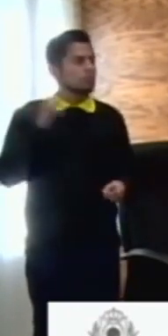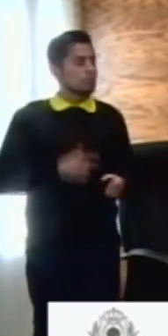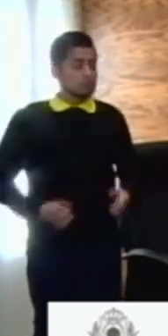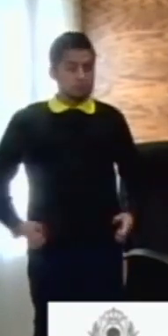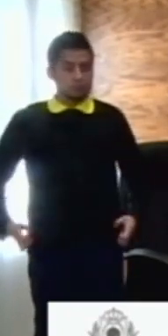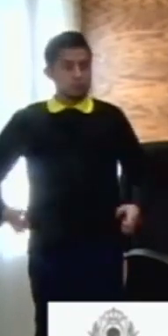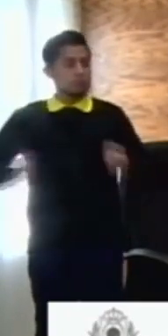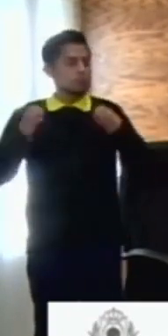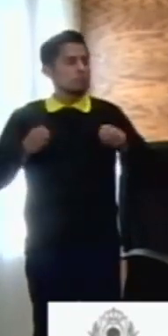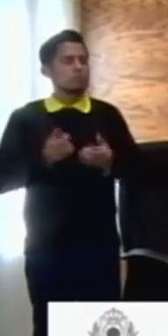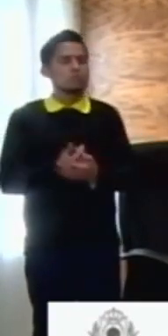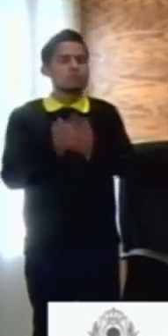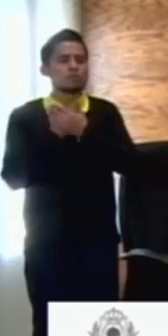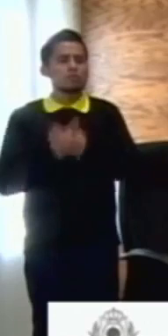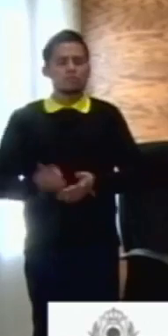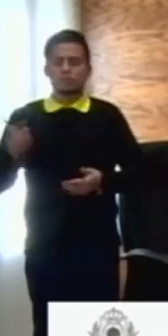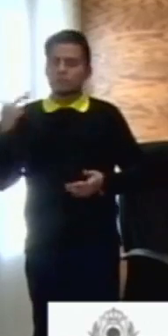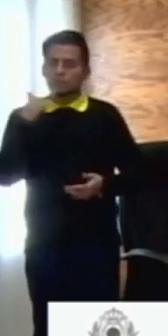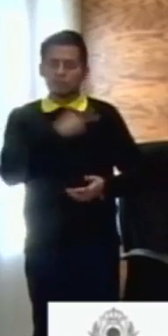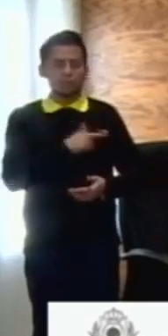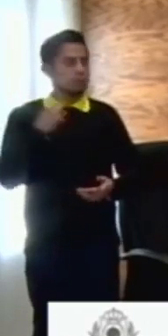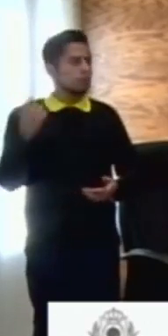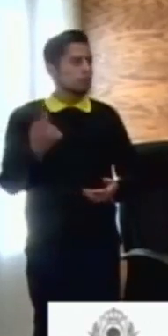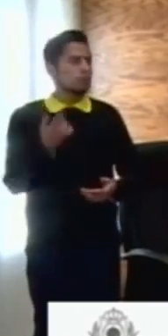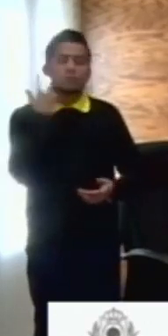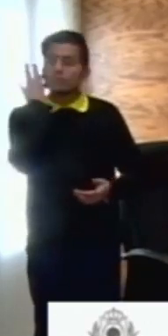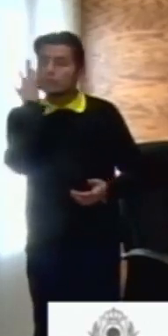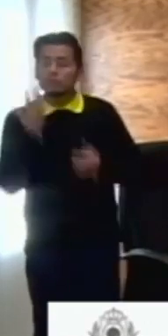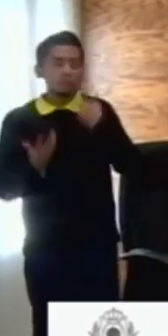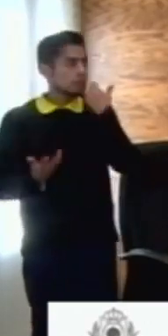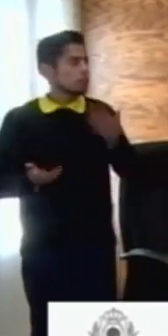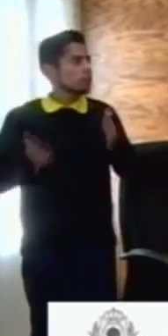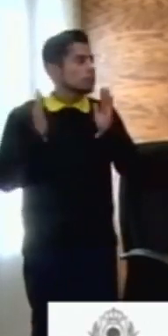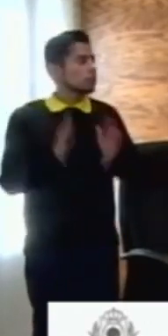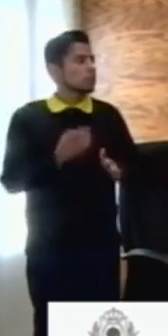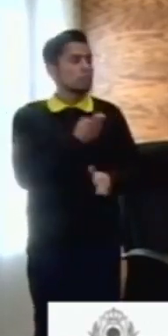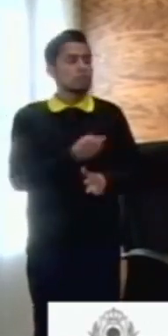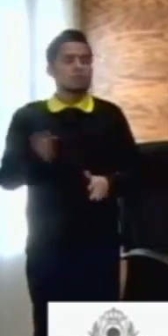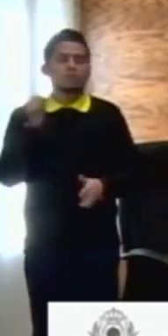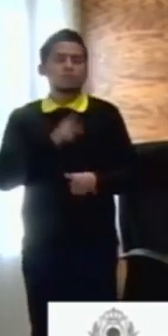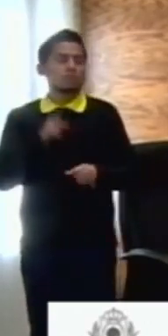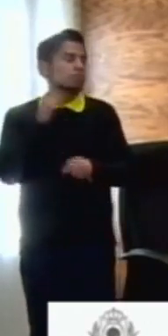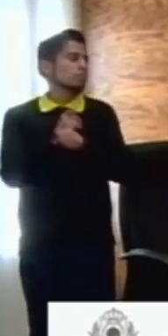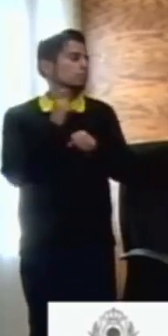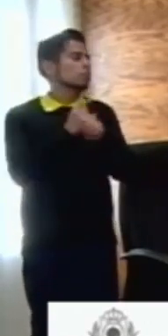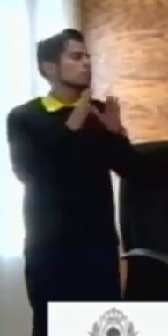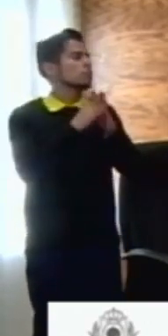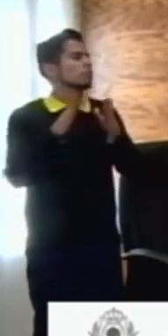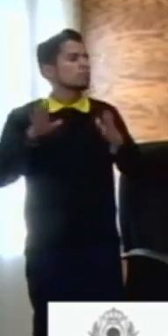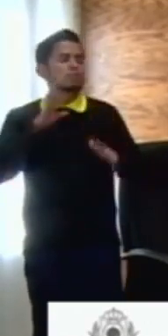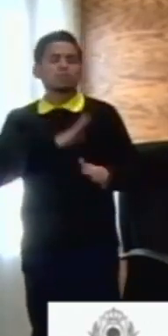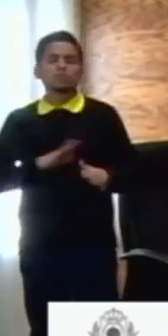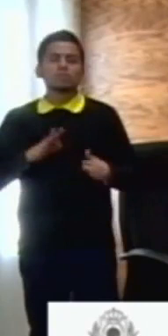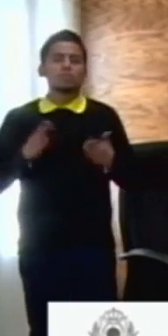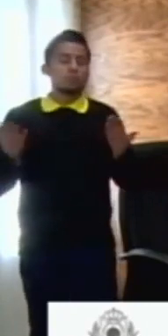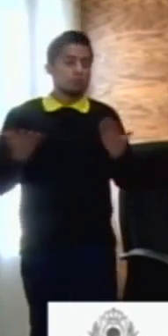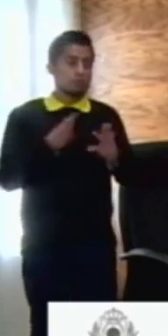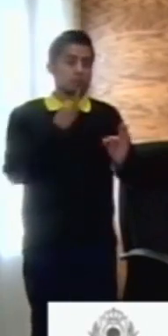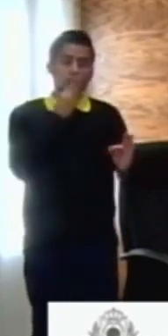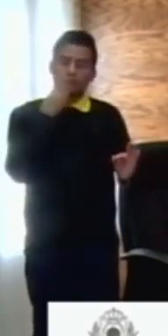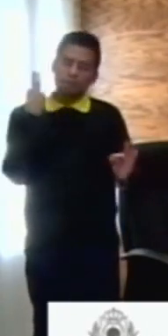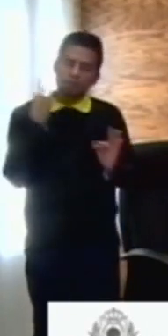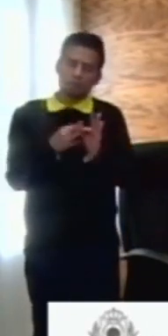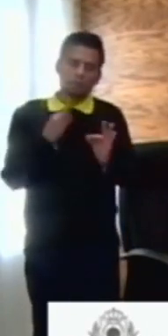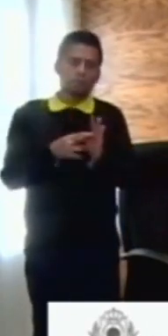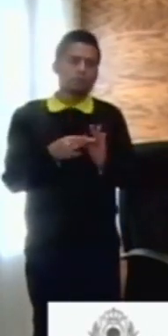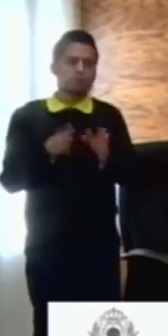esperemos pronto esperamos pronto ansiosamente ya que esta primera etapa pueda ser un hecho que ya se